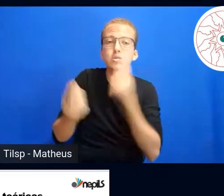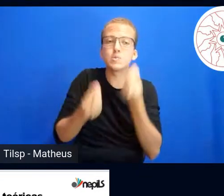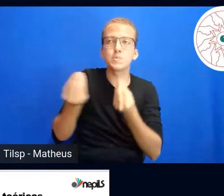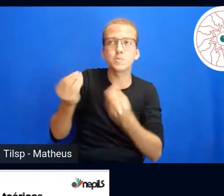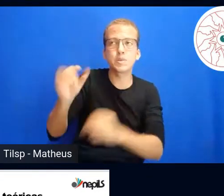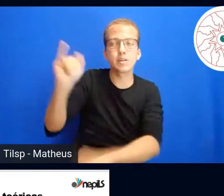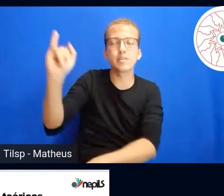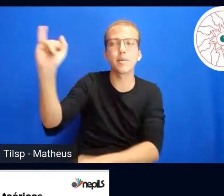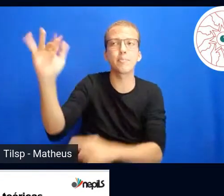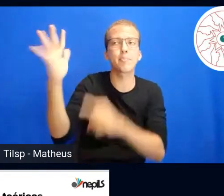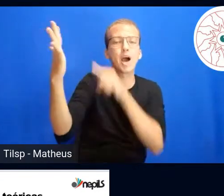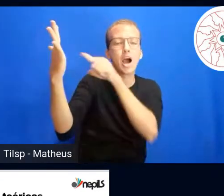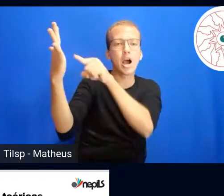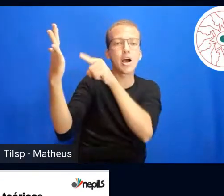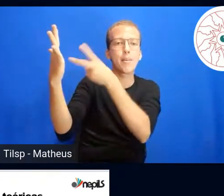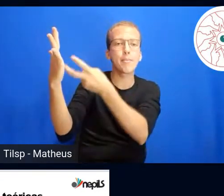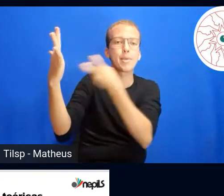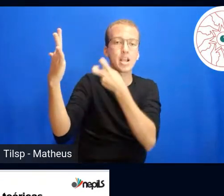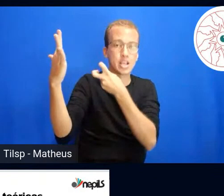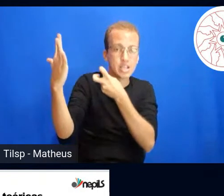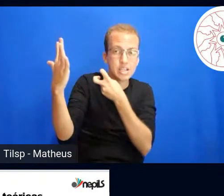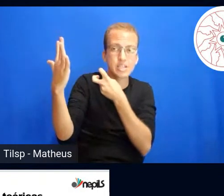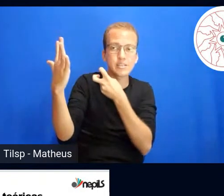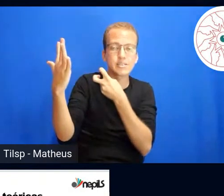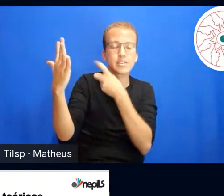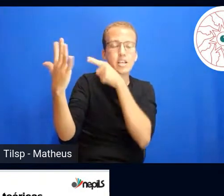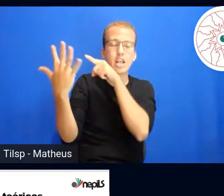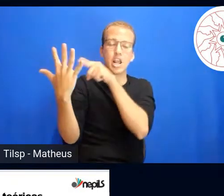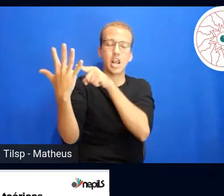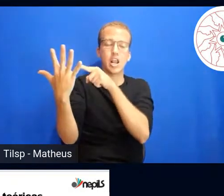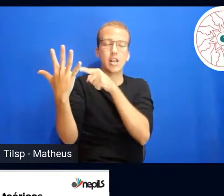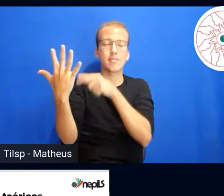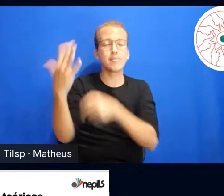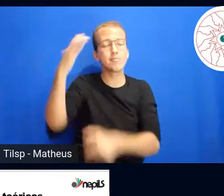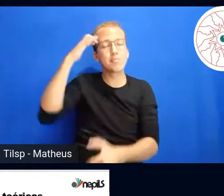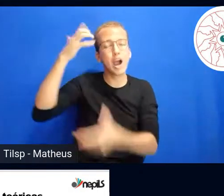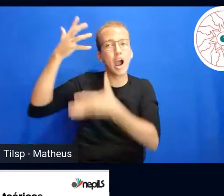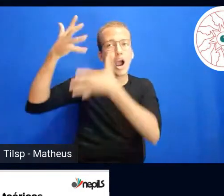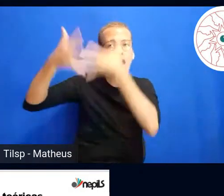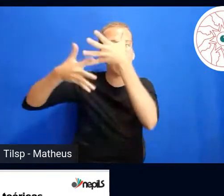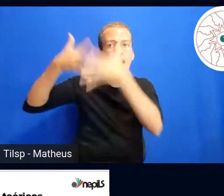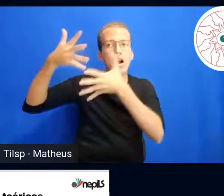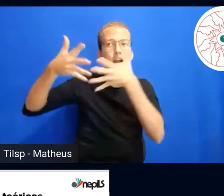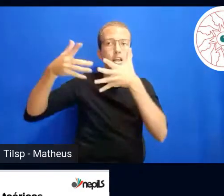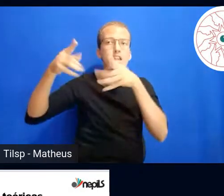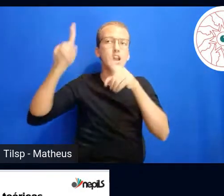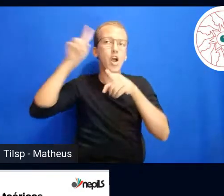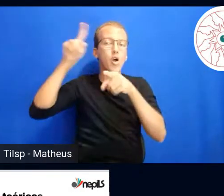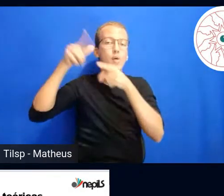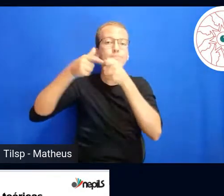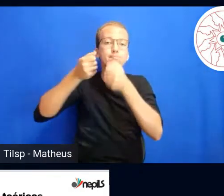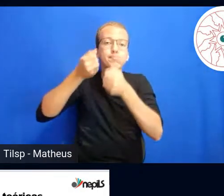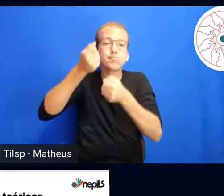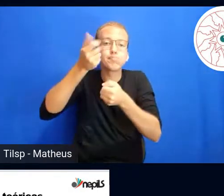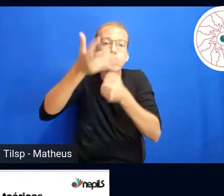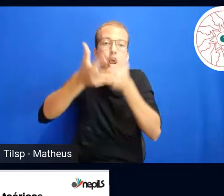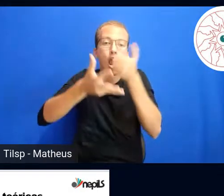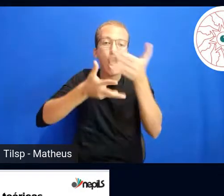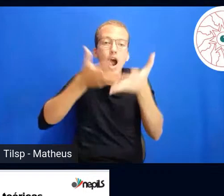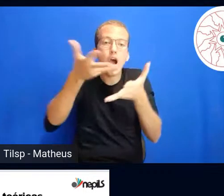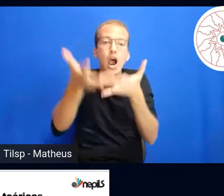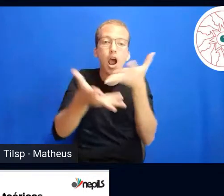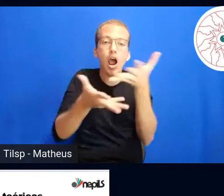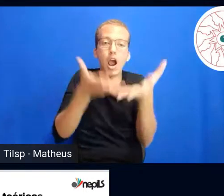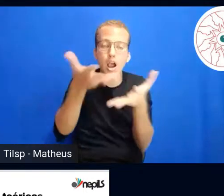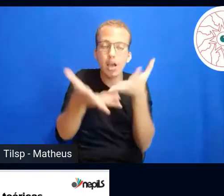uma imagem, eh compreende em língua em língua de sinais em Libras e passa para pra expressão em Libras e